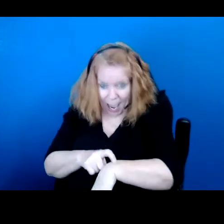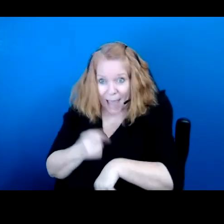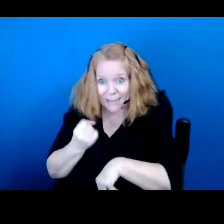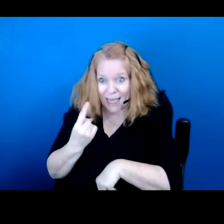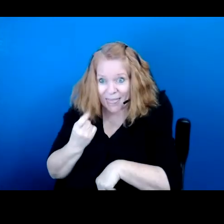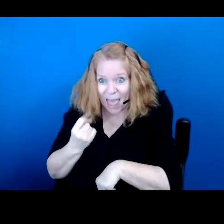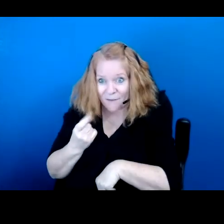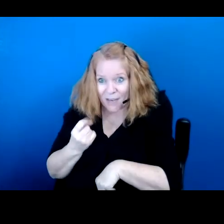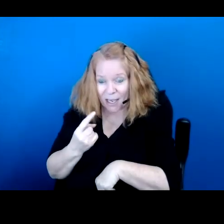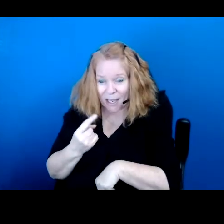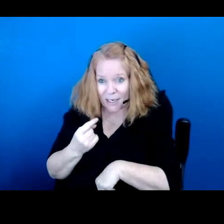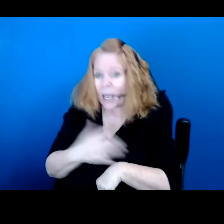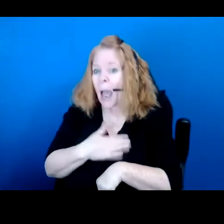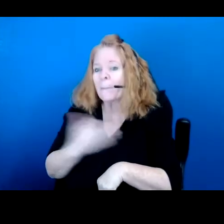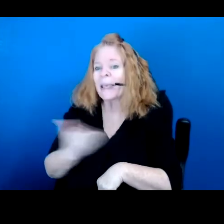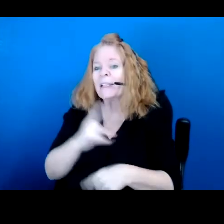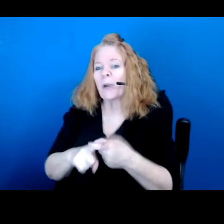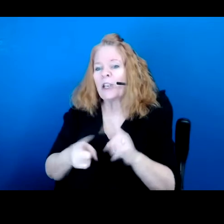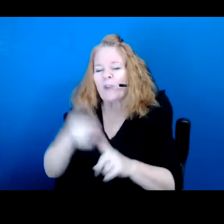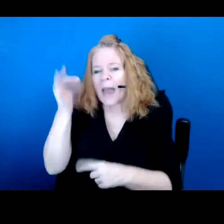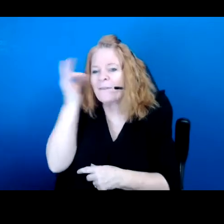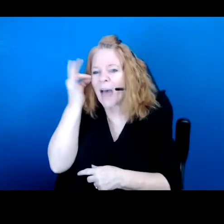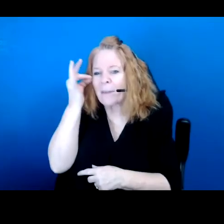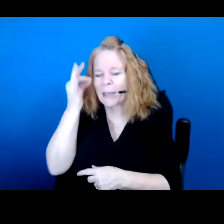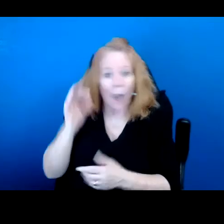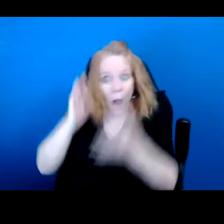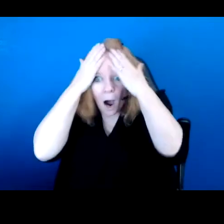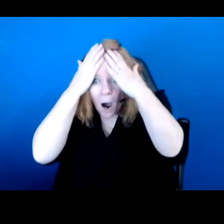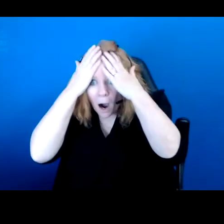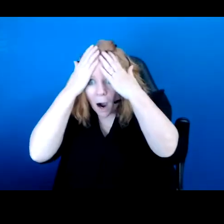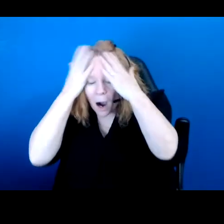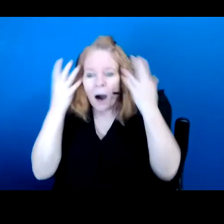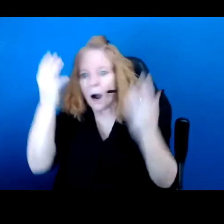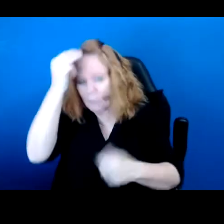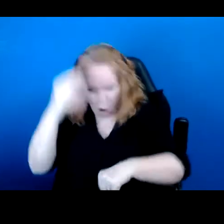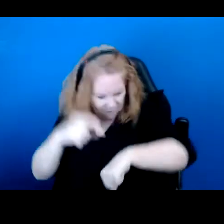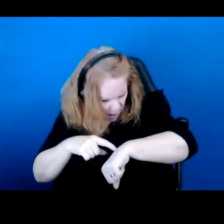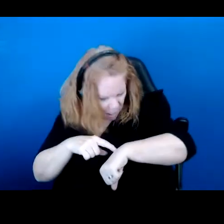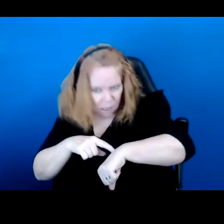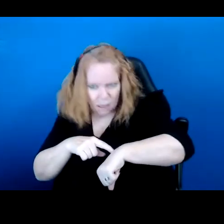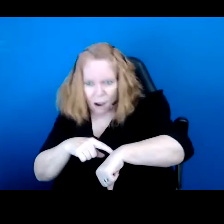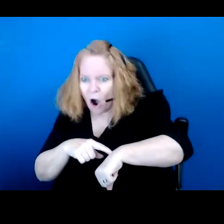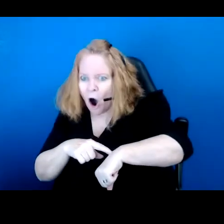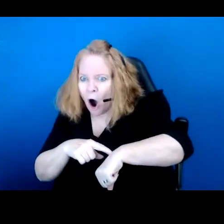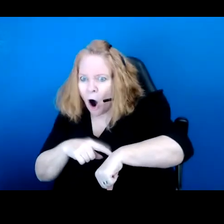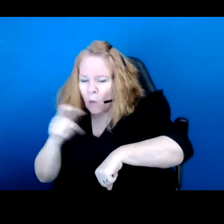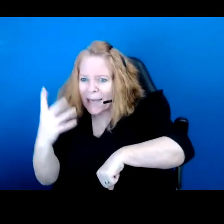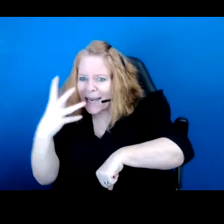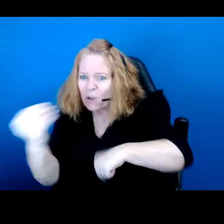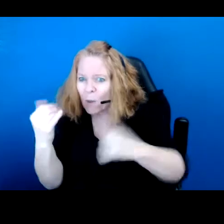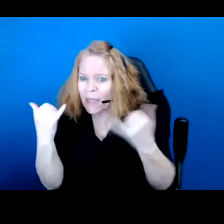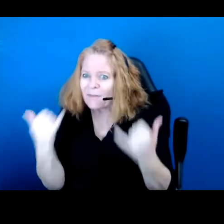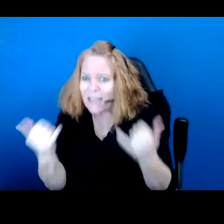el día de hoy a las 11 e invita a trae a tus amigos y familiares wow